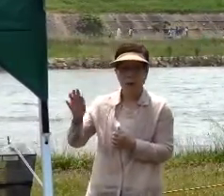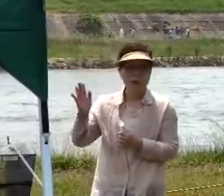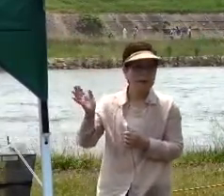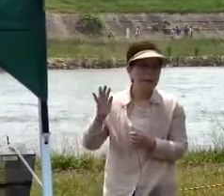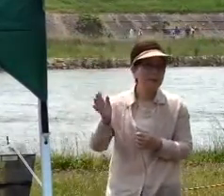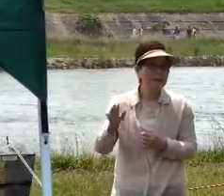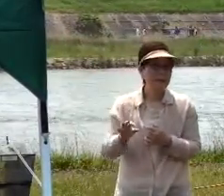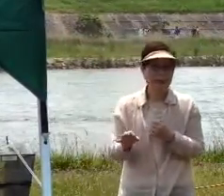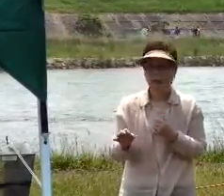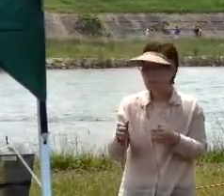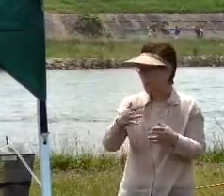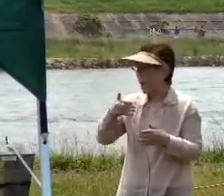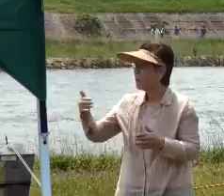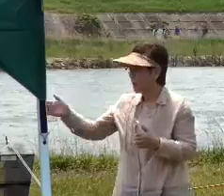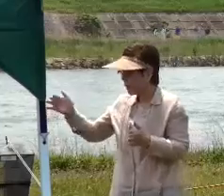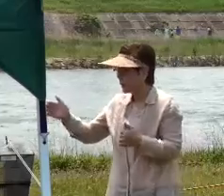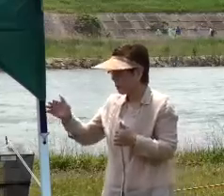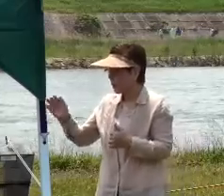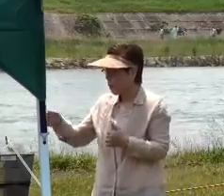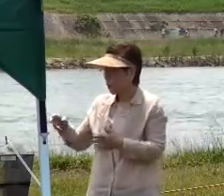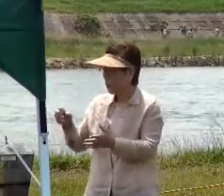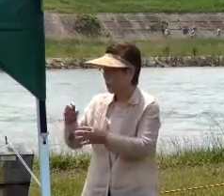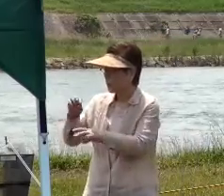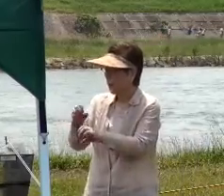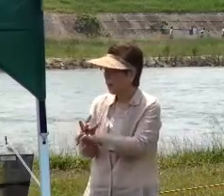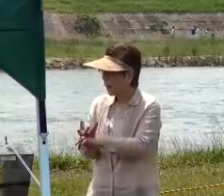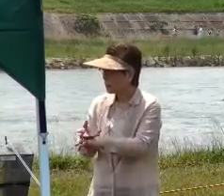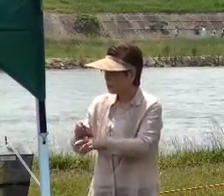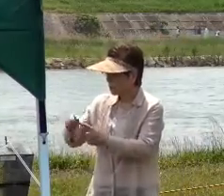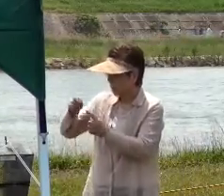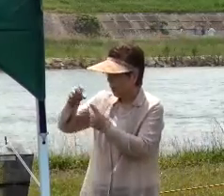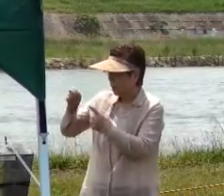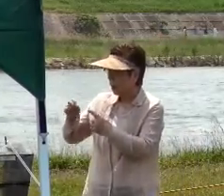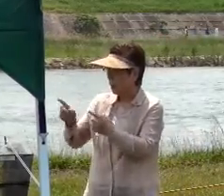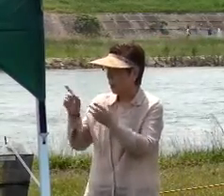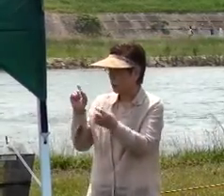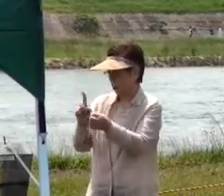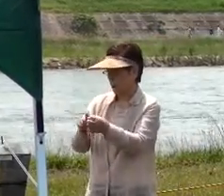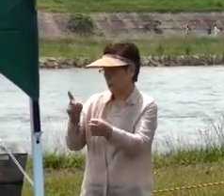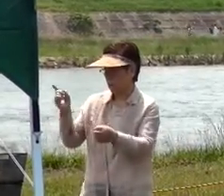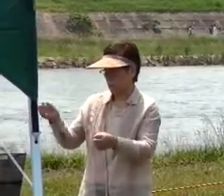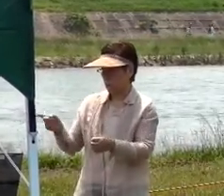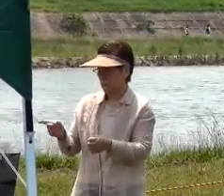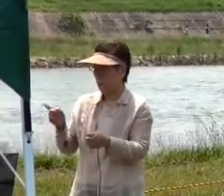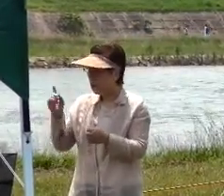アメリカの宝くじで600億円当たった人